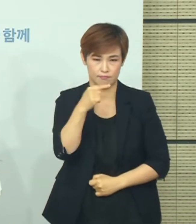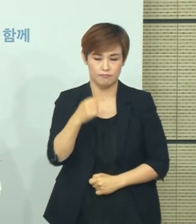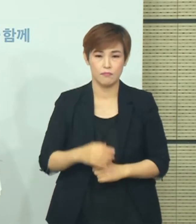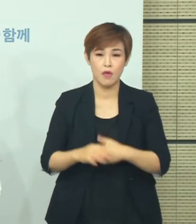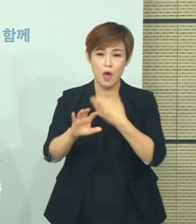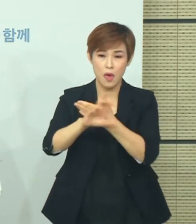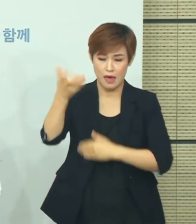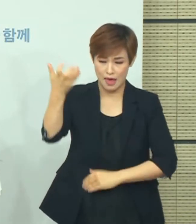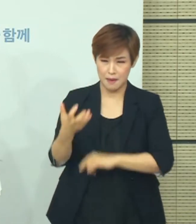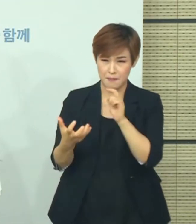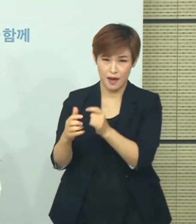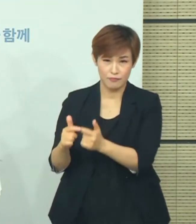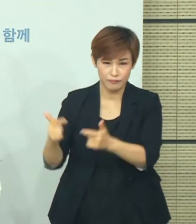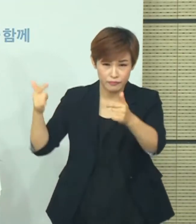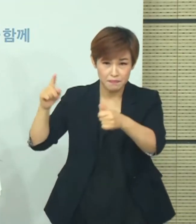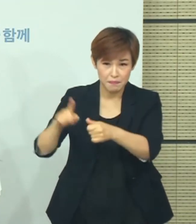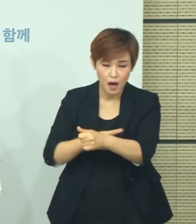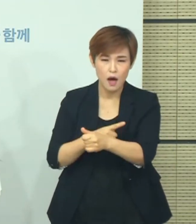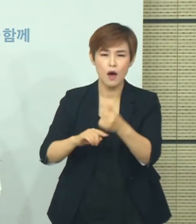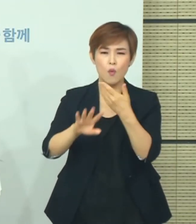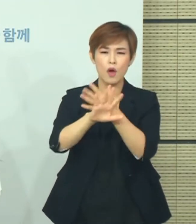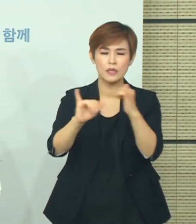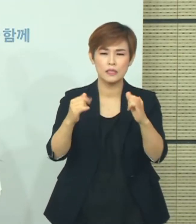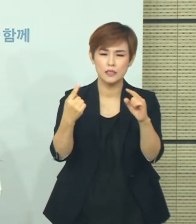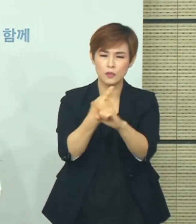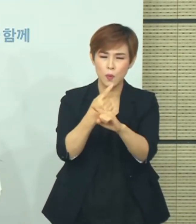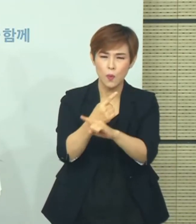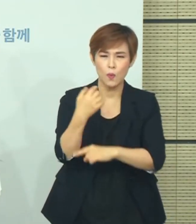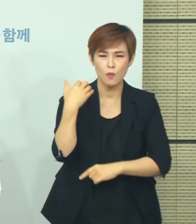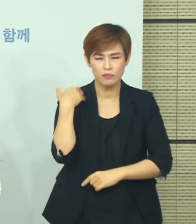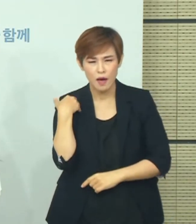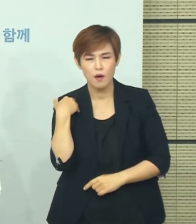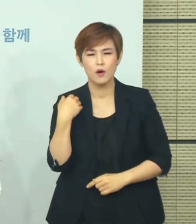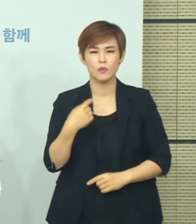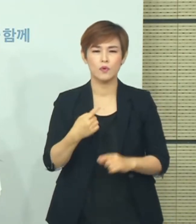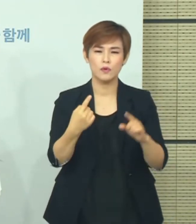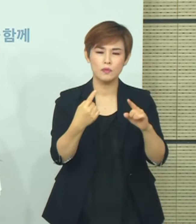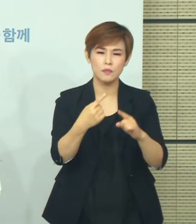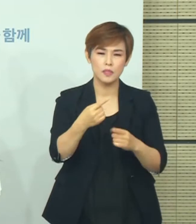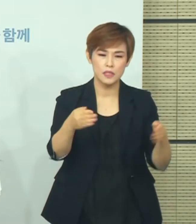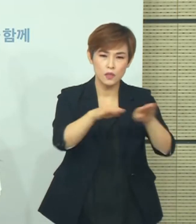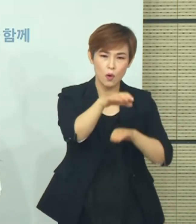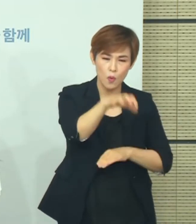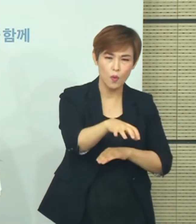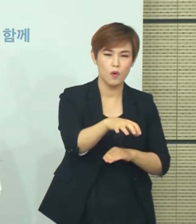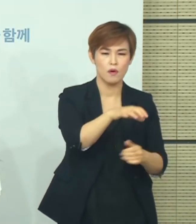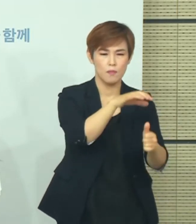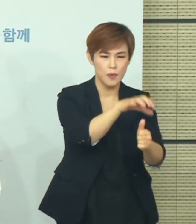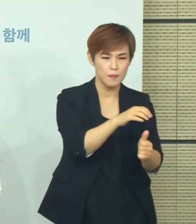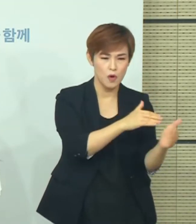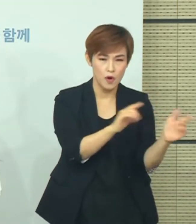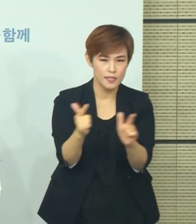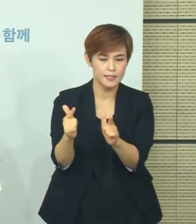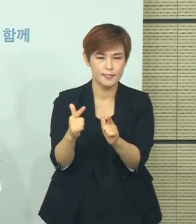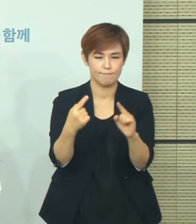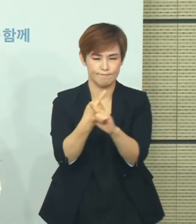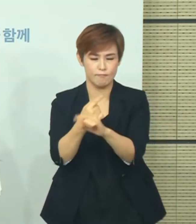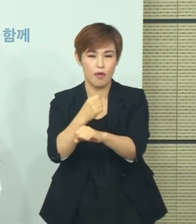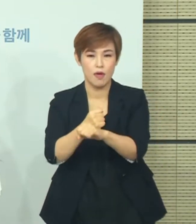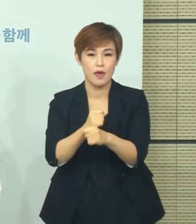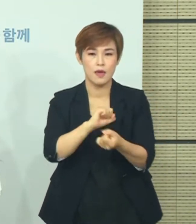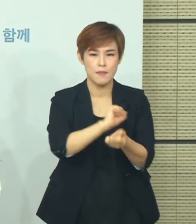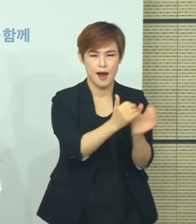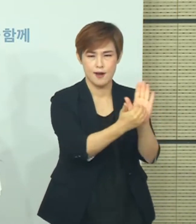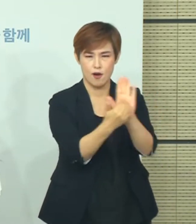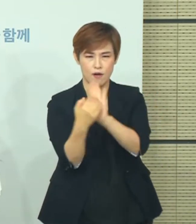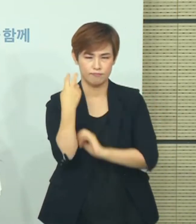따른 외국인 치료비 부담, 시설 격리 절차 개선 방안 시행 등을 통해 방역 관리의